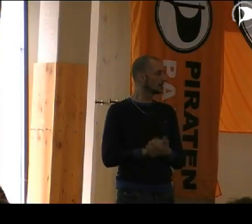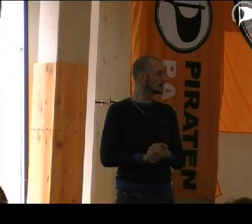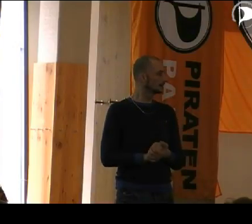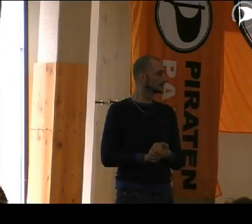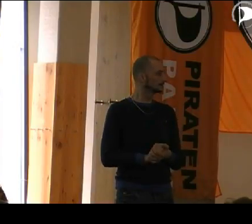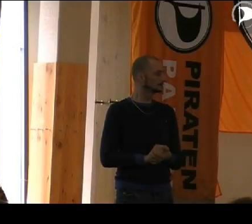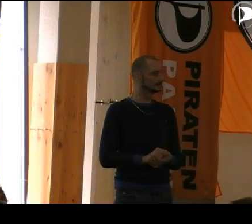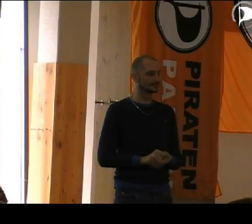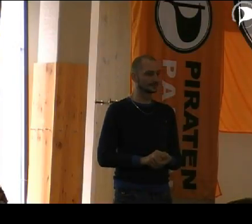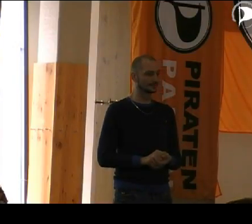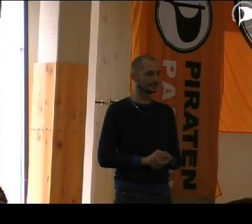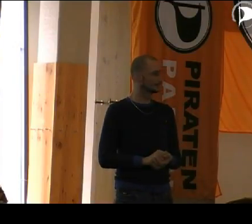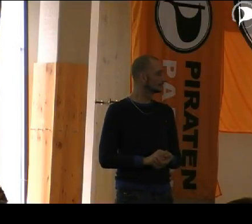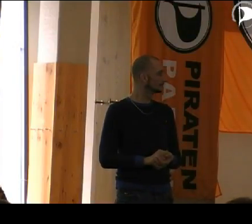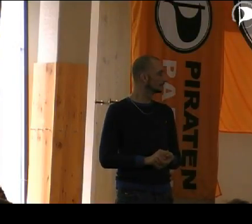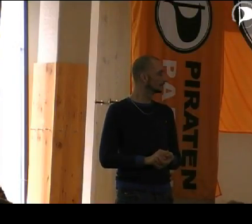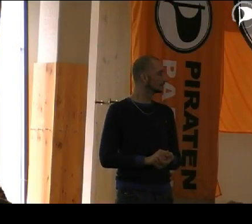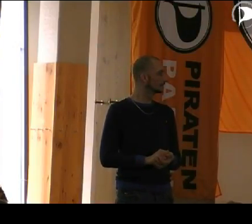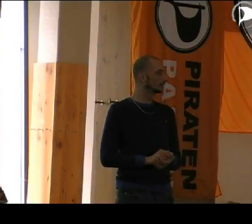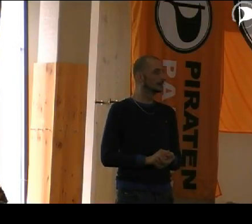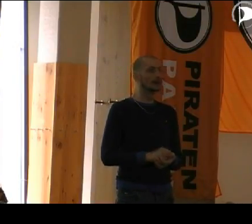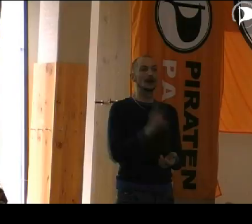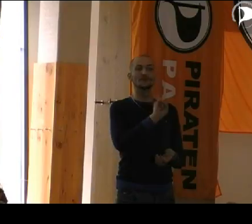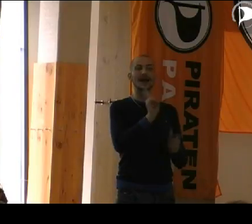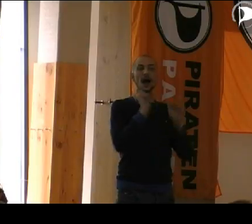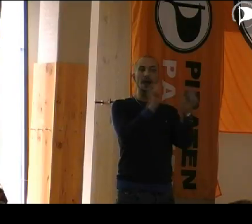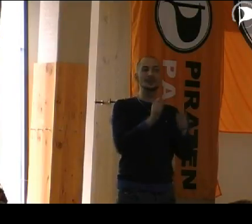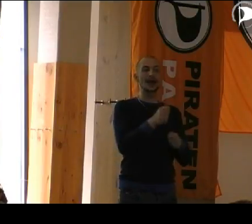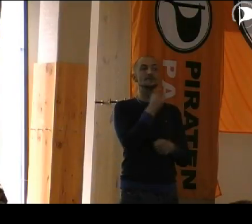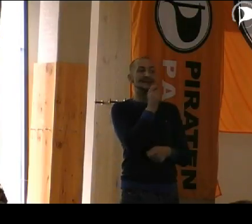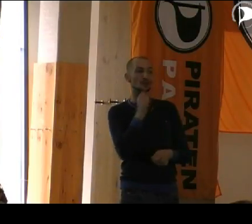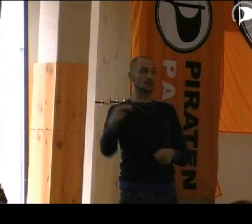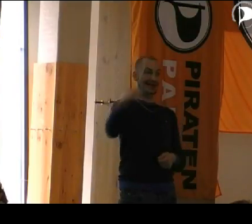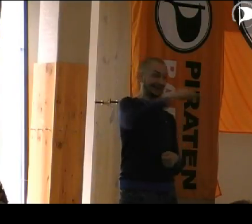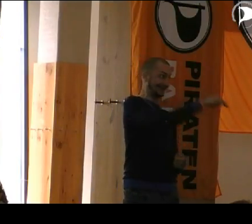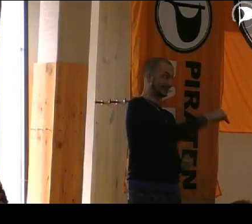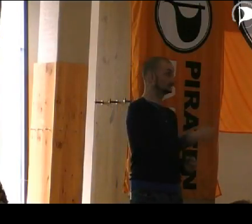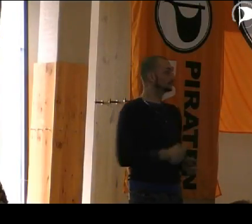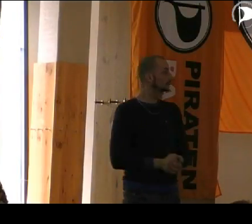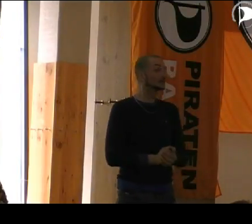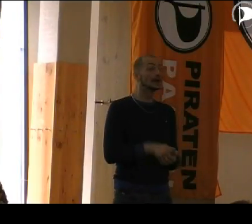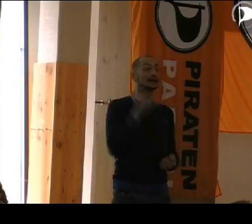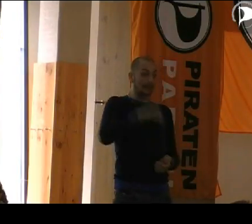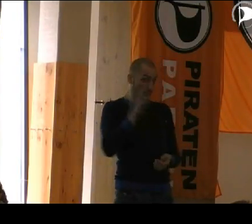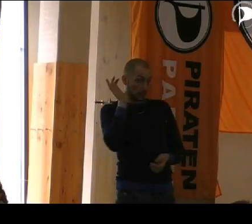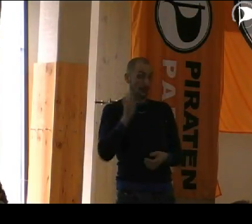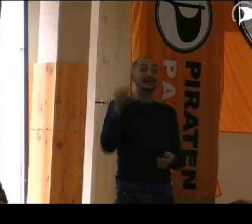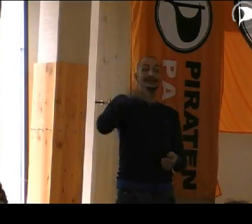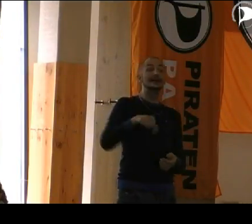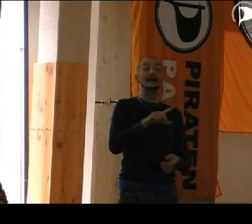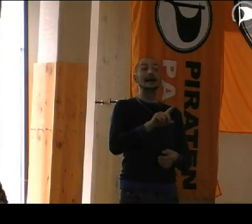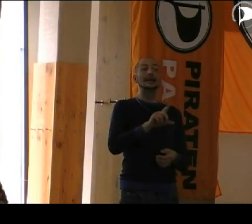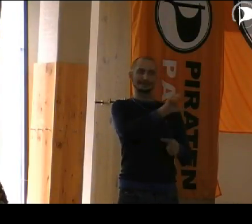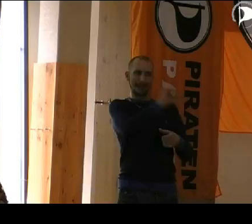gegen hp schoss keine angst ich ja hat nichts mit dem thema zu tun